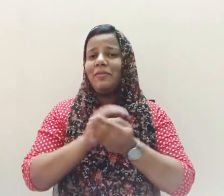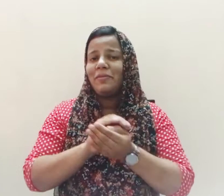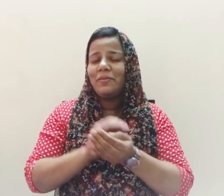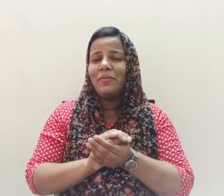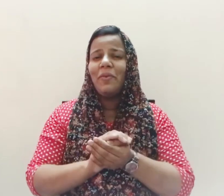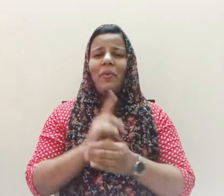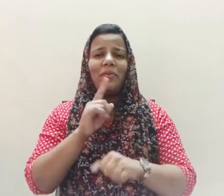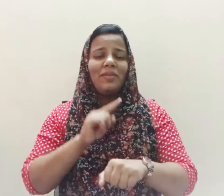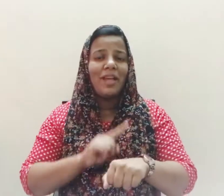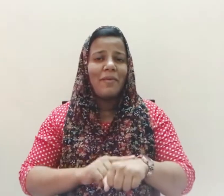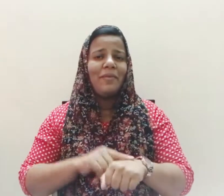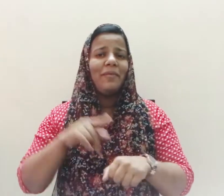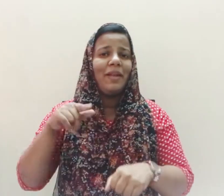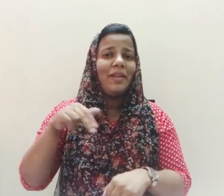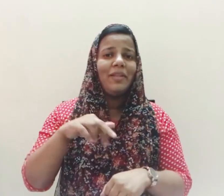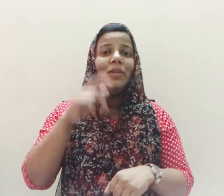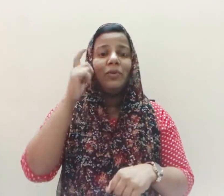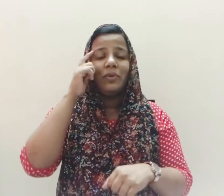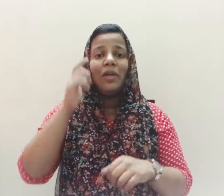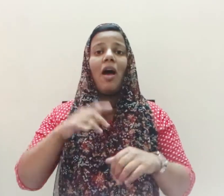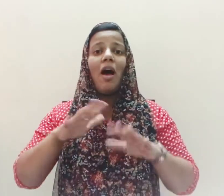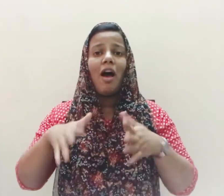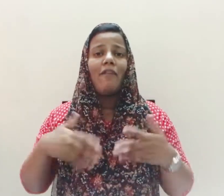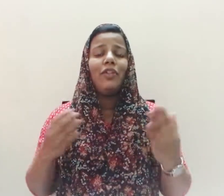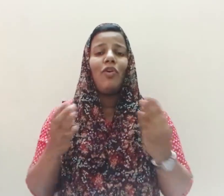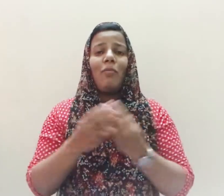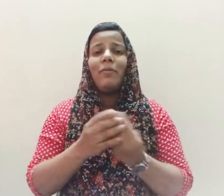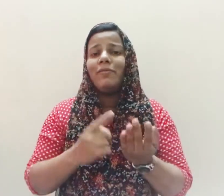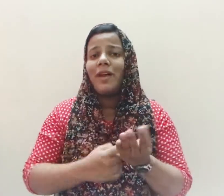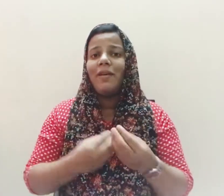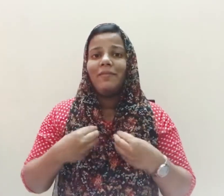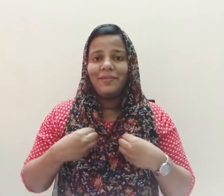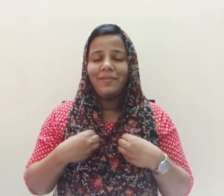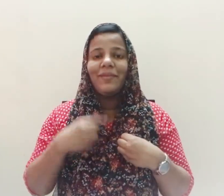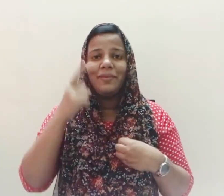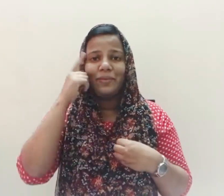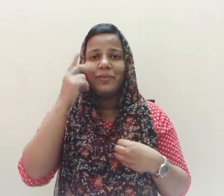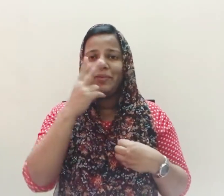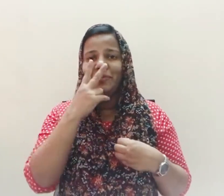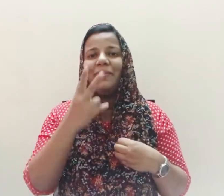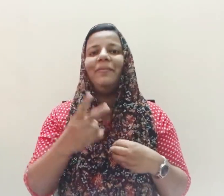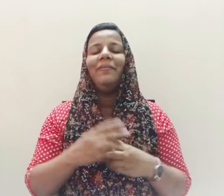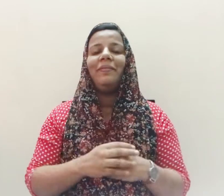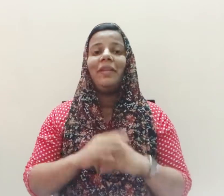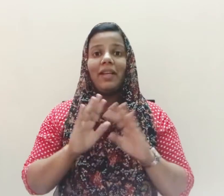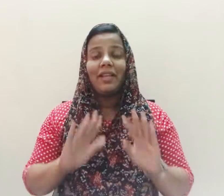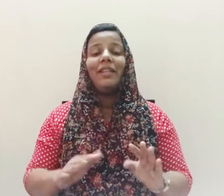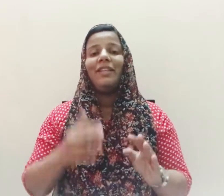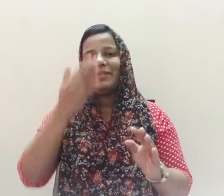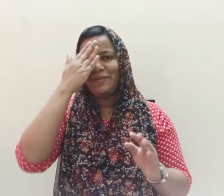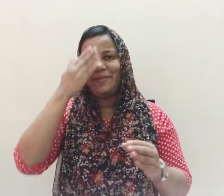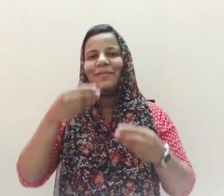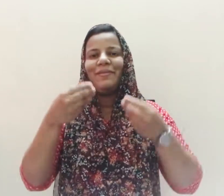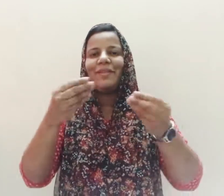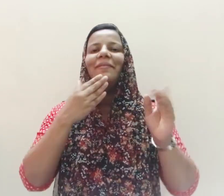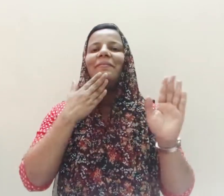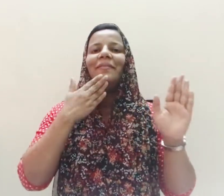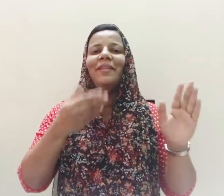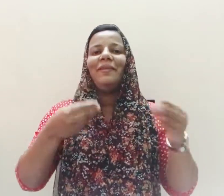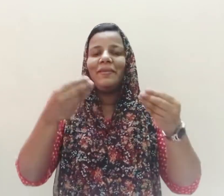ഓരോ ദിവസവും നമ്മളെ പരിപാലിക്കുന്നത്, ആവശ്യങ്ങളിൽ കൂട്ടായിട്ടിരിക്കുന്നത്. ഹല്ലേലൂയ. ഒന്നോർത്ത് നോക്കിയിട്ട് കർത്താവിനെ അങ്ങോട്ട് നന്ദി പറഞ്ഞാട്ട്, കർത്താവിനെ അങ്ങോട്ട്